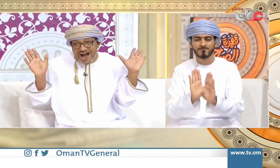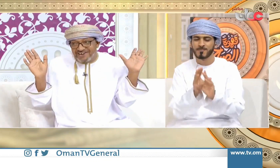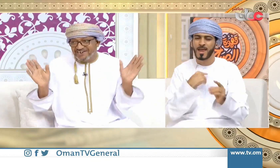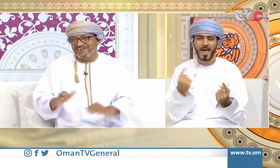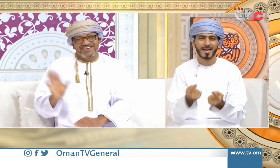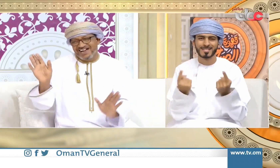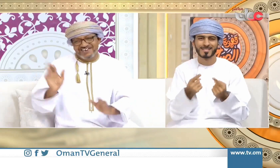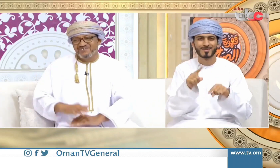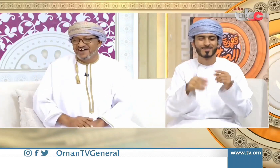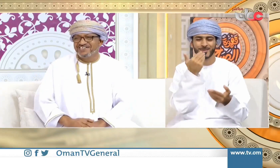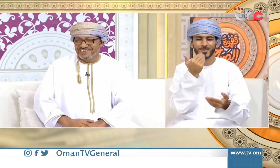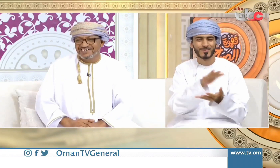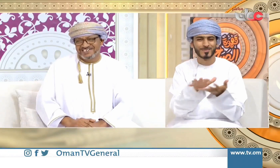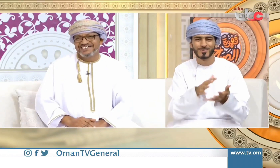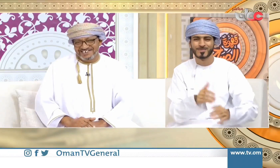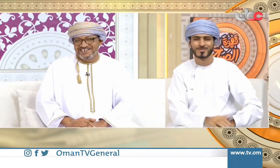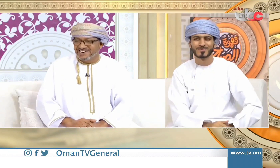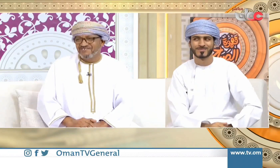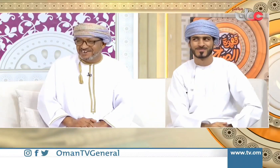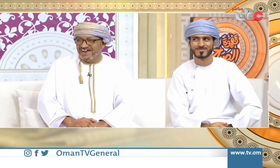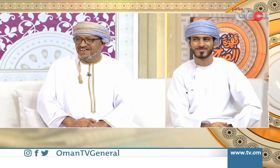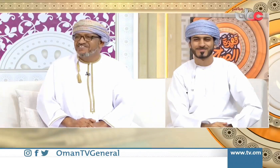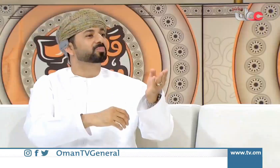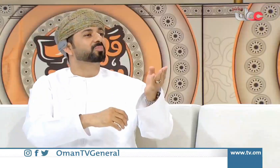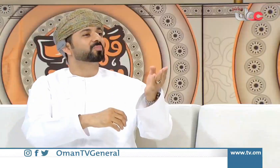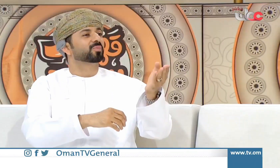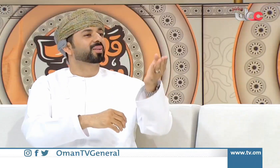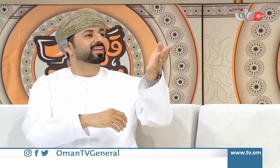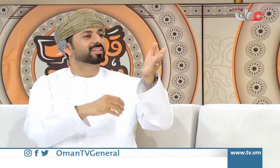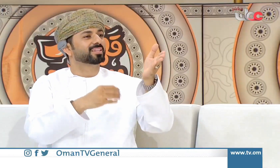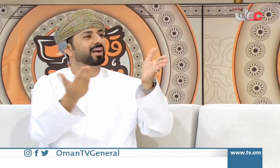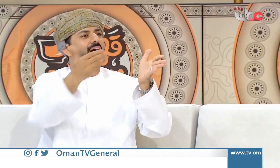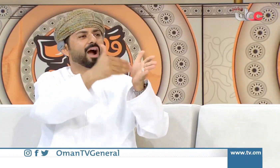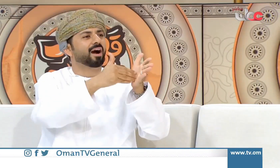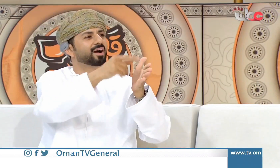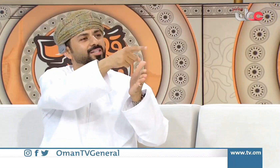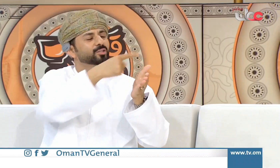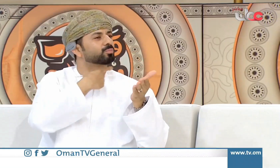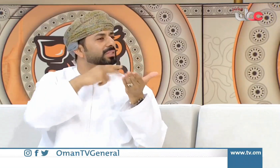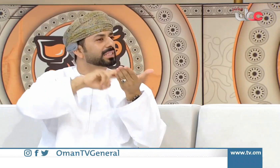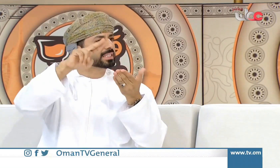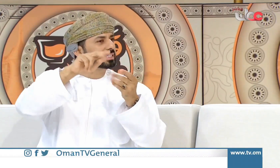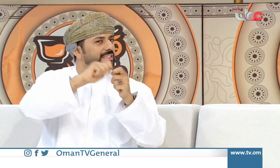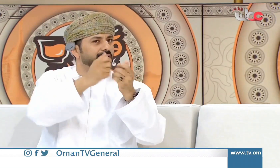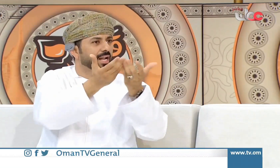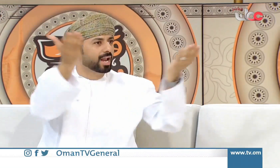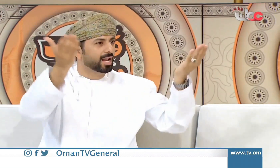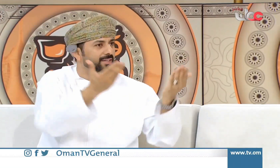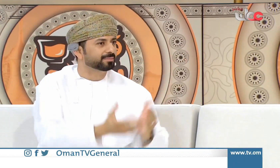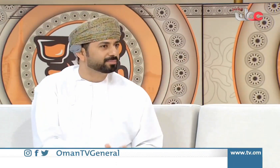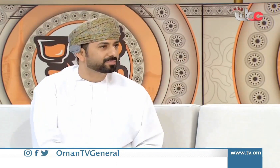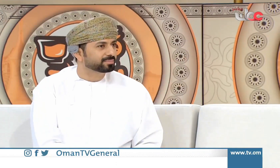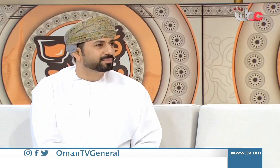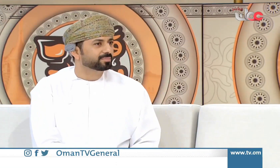أي شيء عالي. نعم، نسأل الله لكم التوفيق. وأيضا الكلمة الأخيرة،